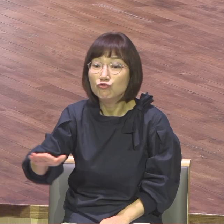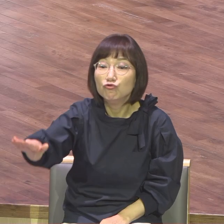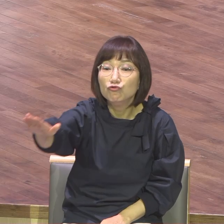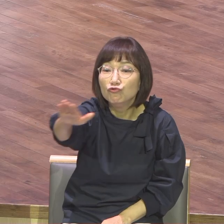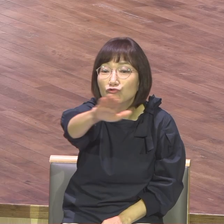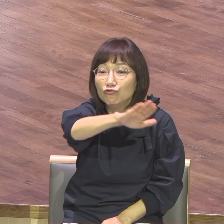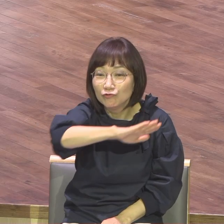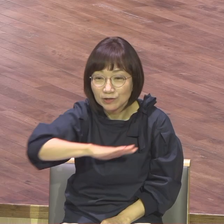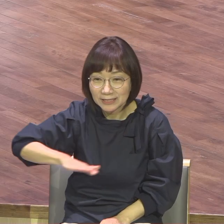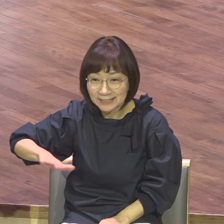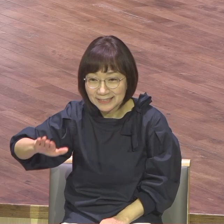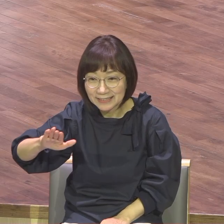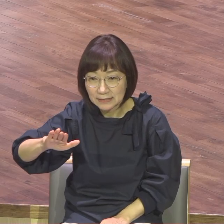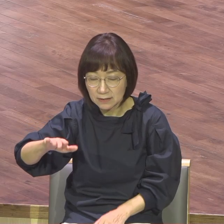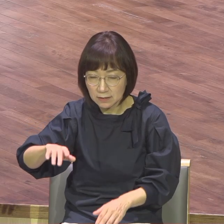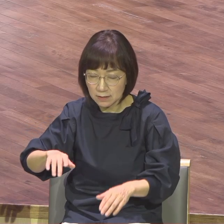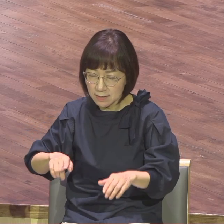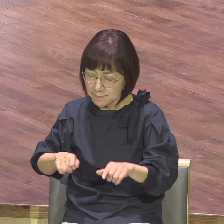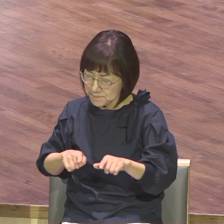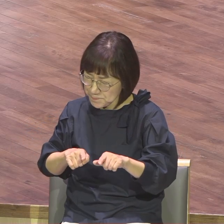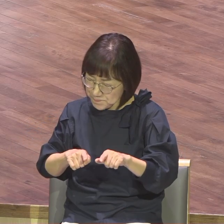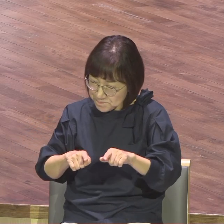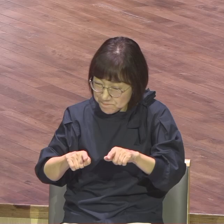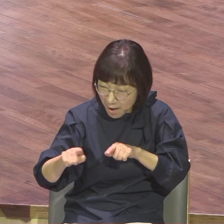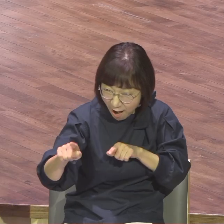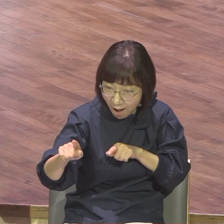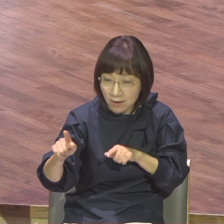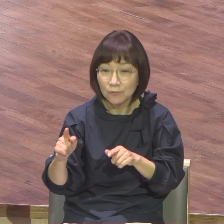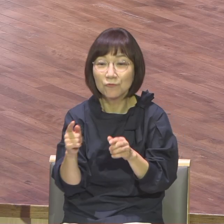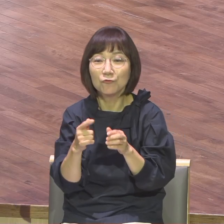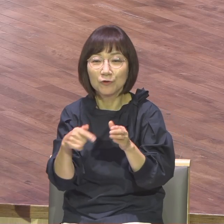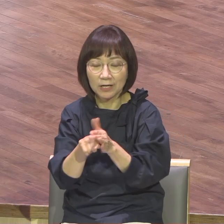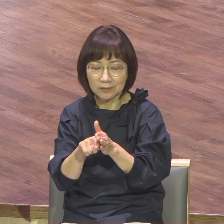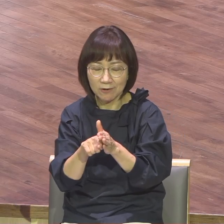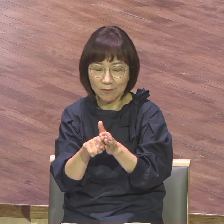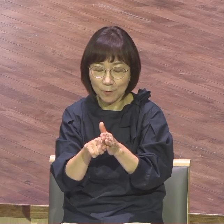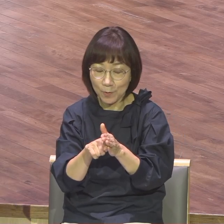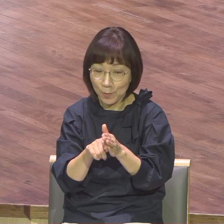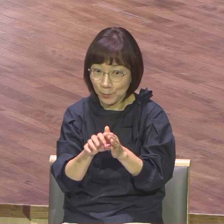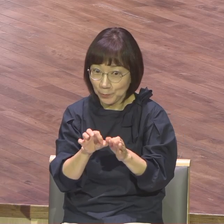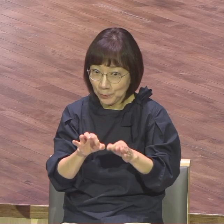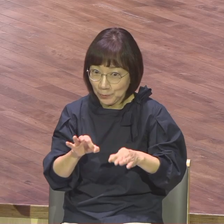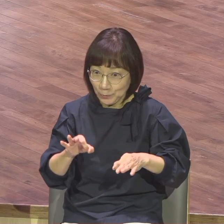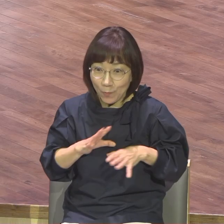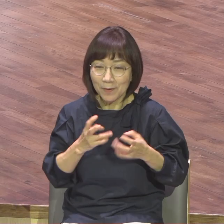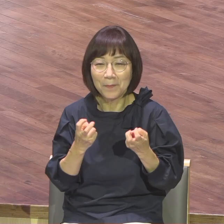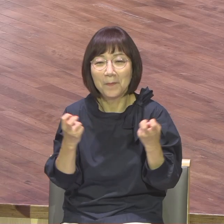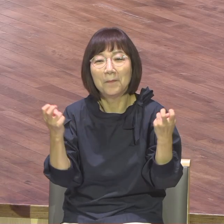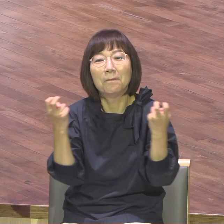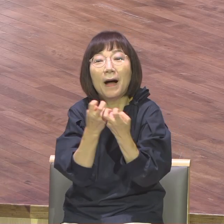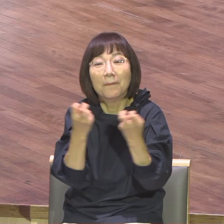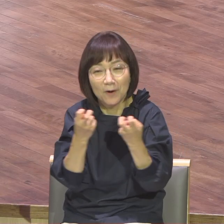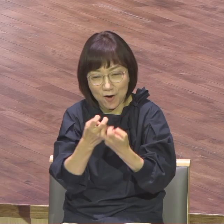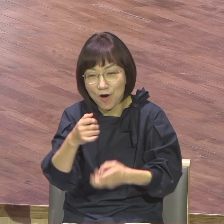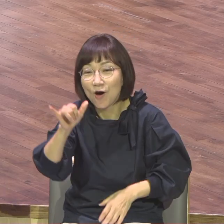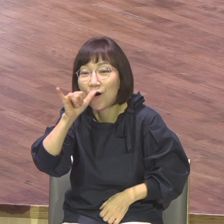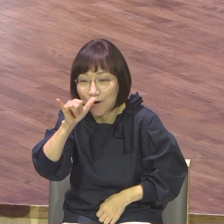퍼포머가 되기 위해서 우리는 세상 사람들하고 다른 놀라운 방법이 있습니다. 내가 어떻게 하면 하이 퍼포머가 될 수